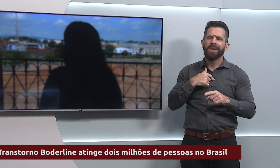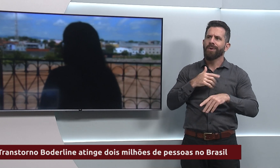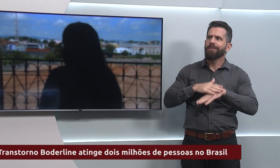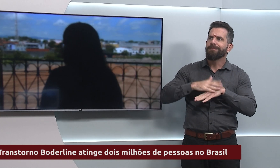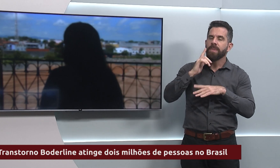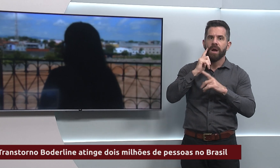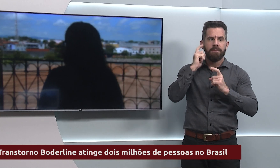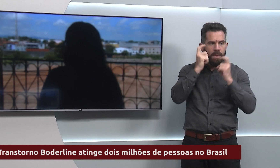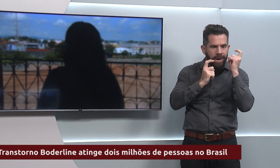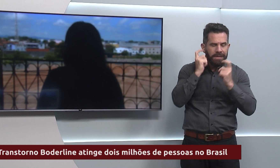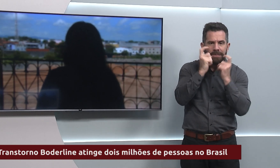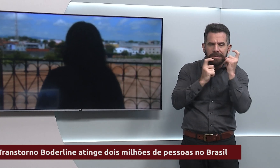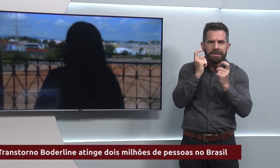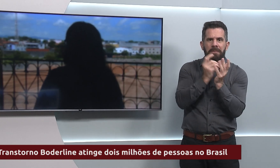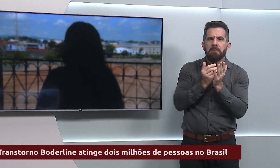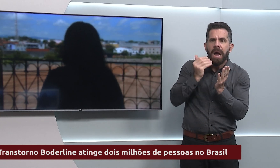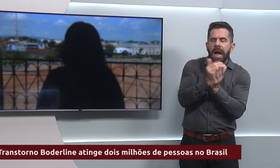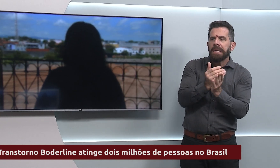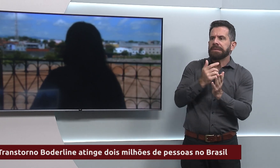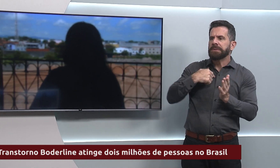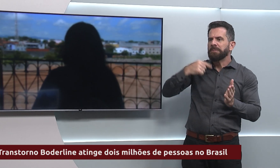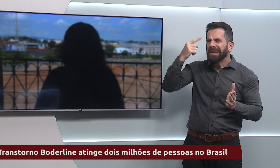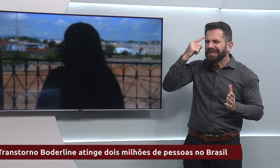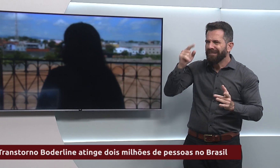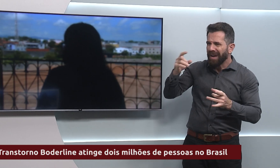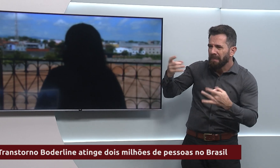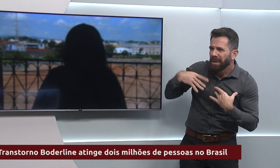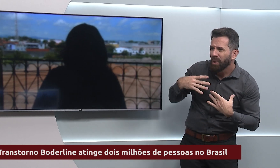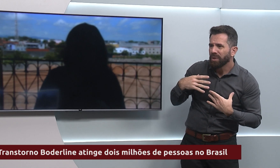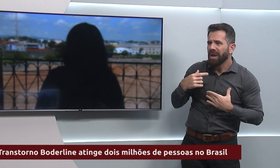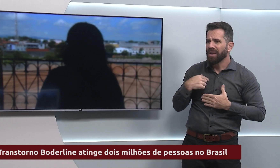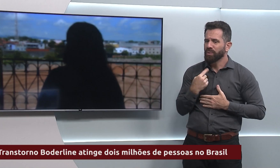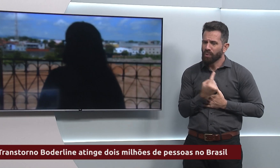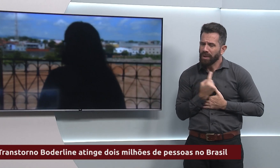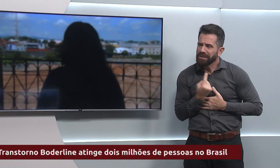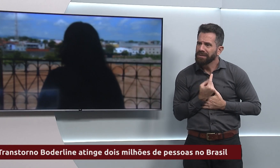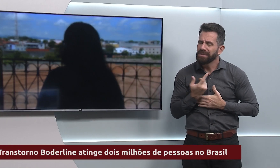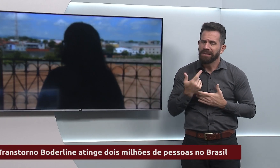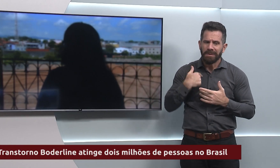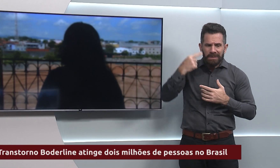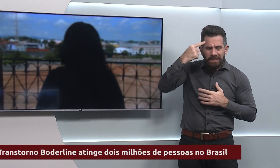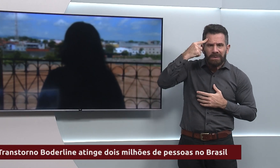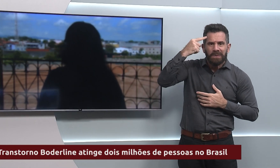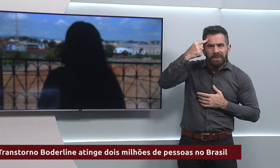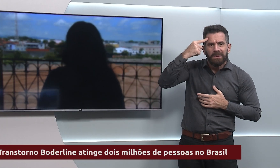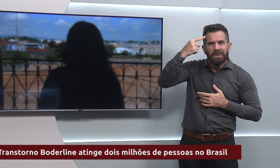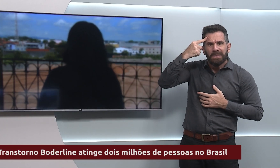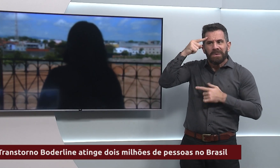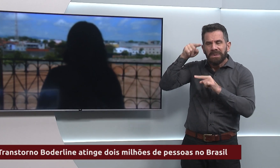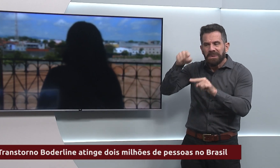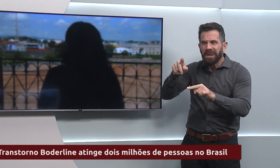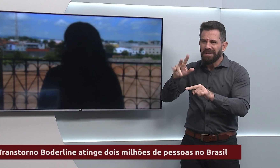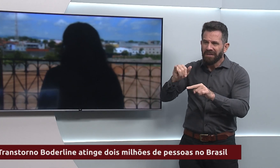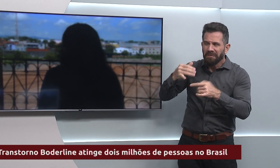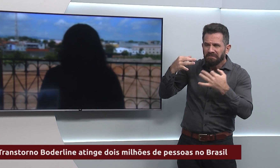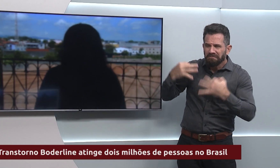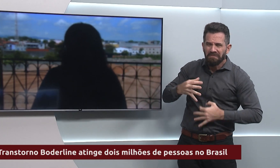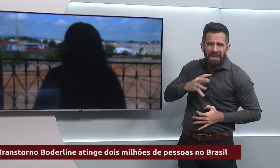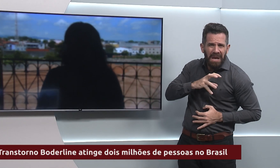excessiva, né? A todo tempo eu ficava preocupada, pensando o tempo todo, será que pessoas realmente me amam, me